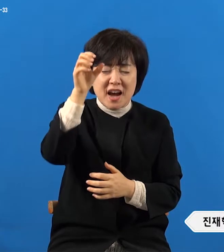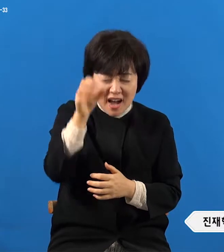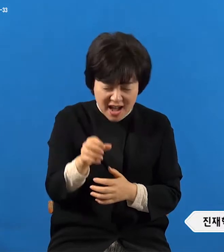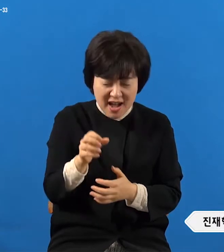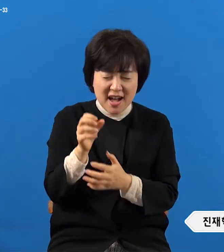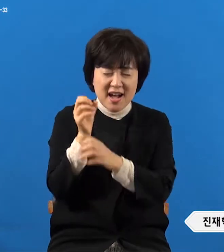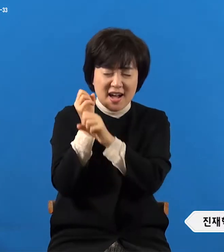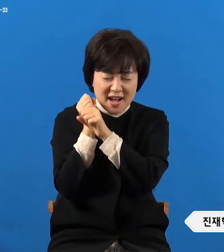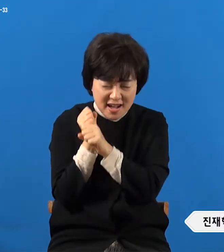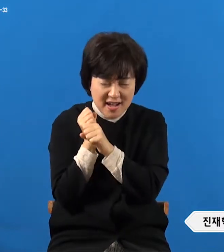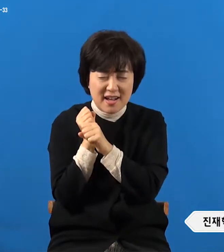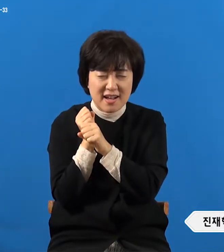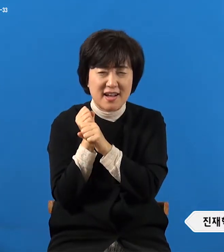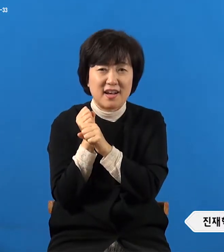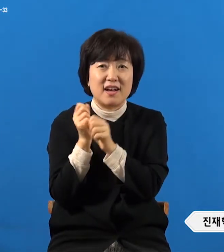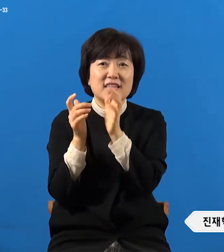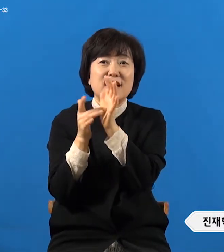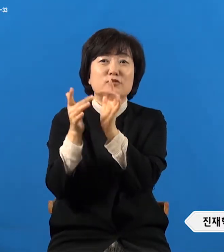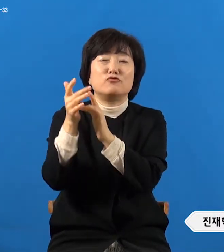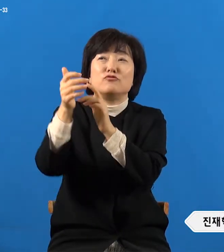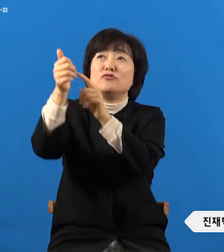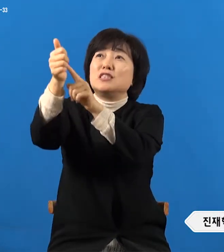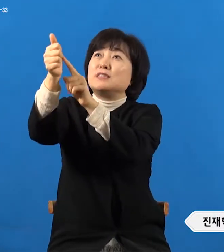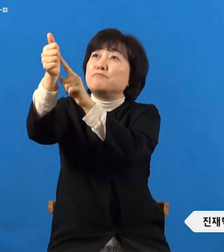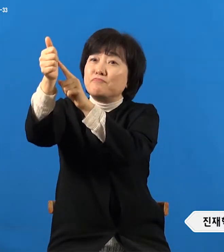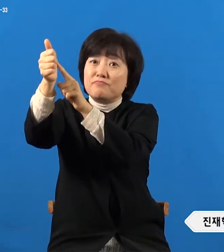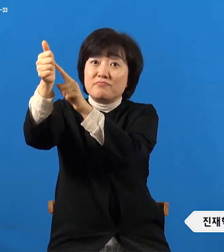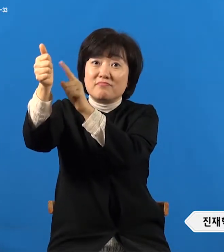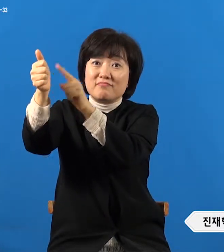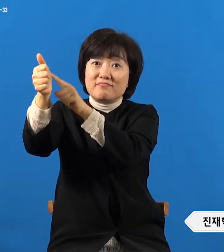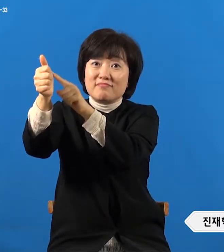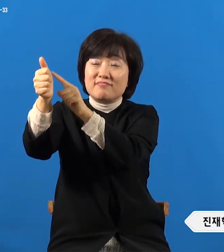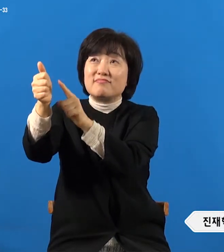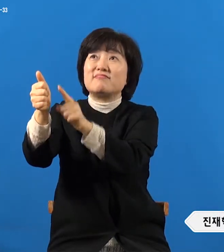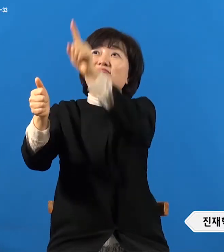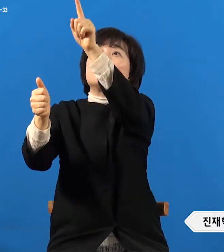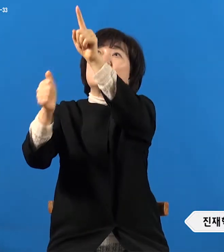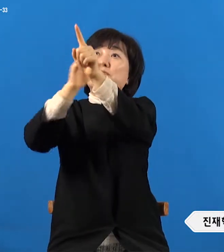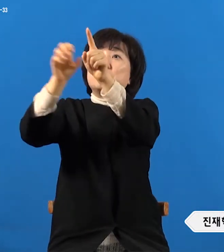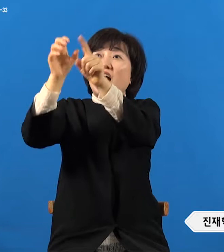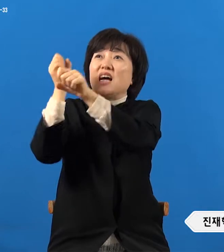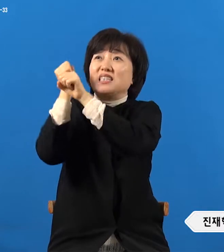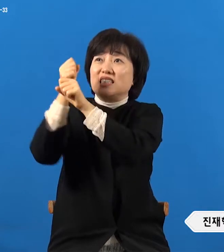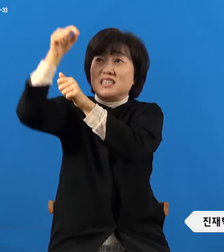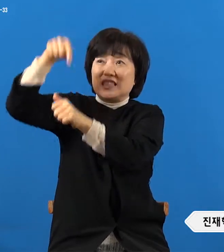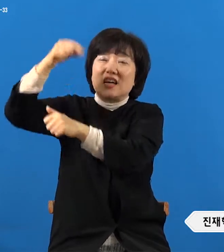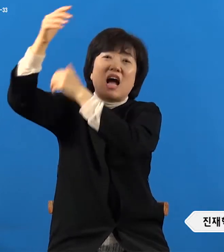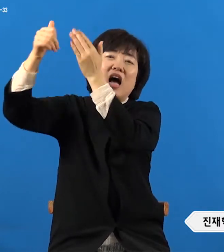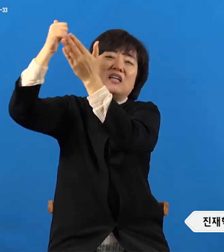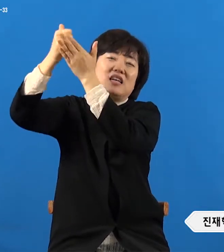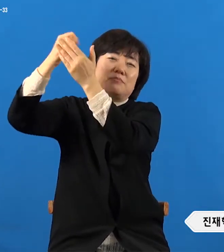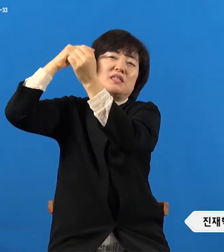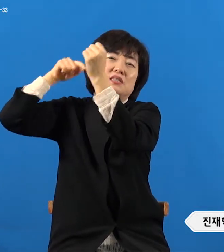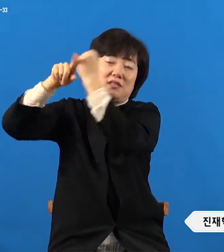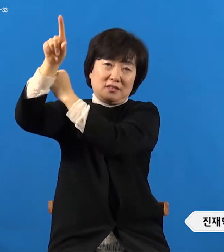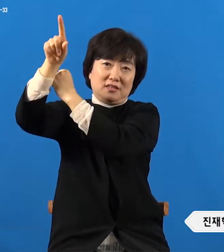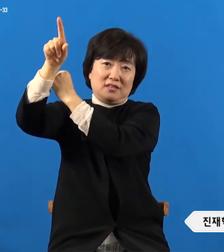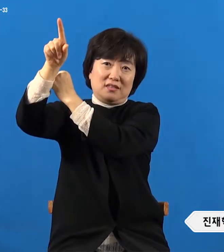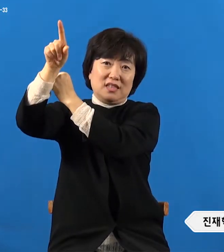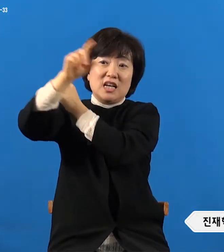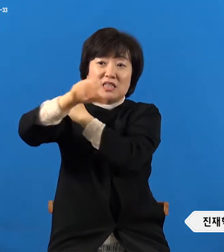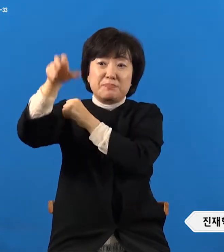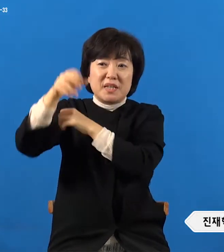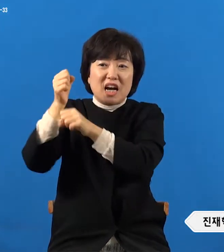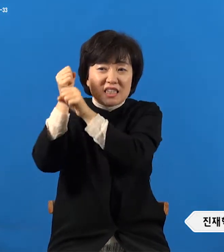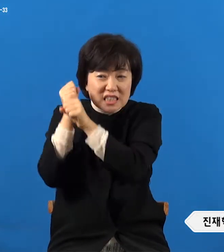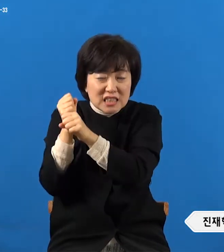또한 우리 주님께는 하나님의 뜻이었다는 사실을 성경은 설명합니다. 그 십자가를 위해